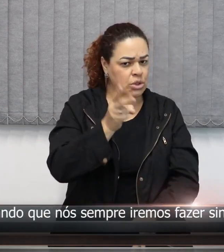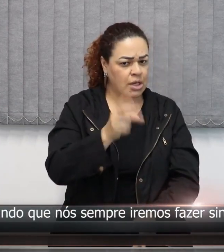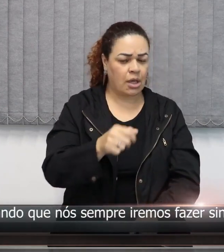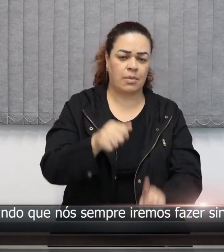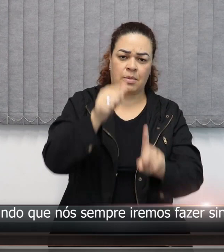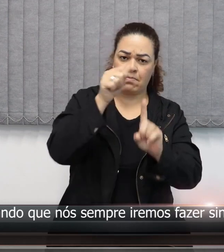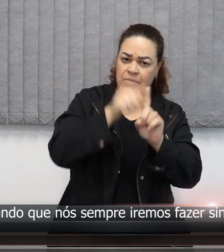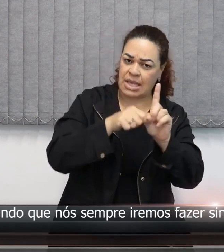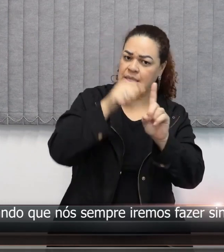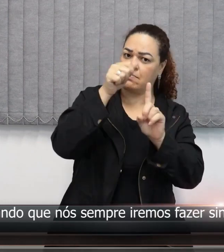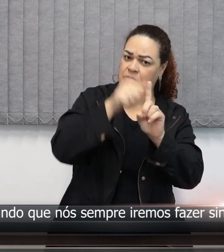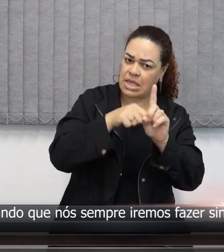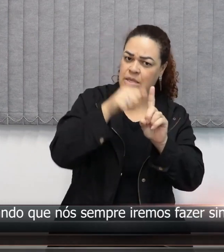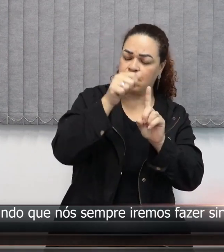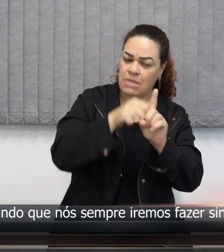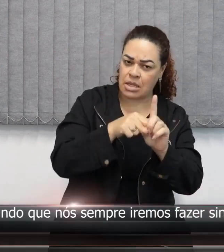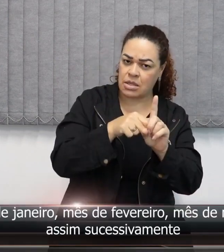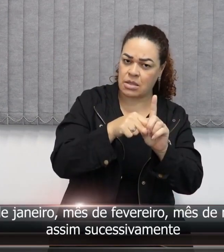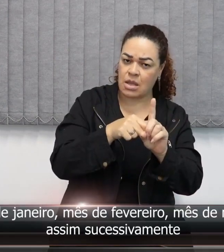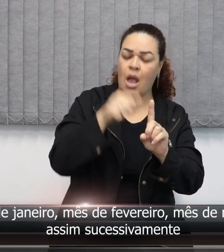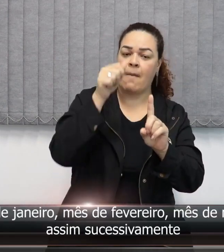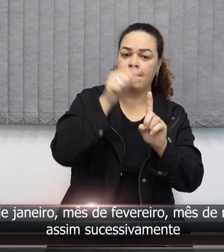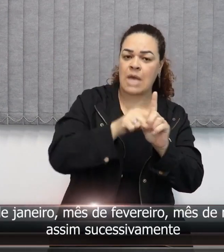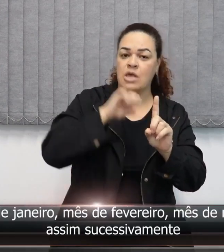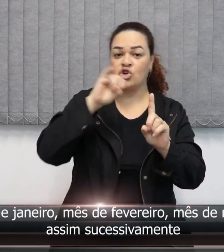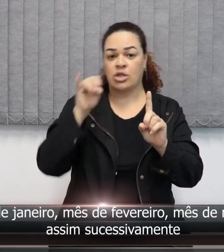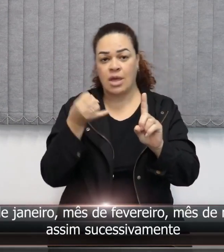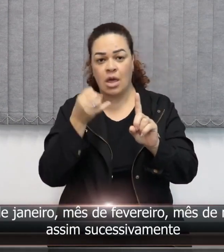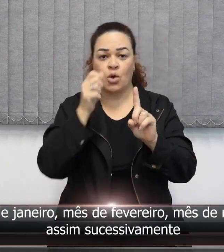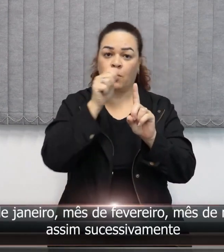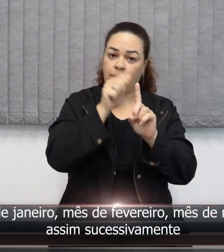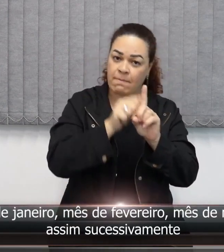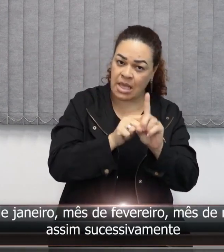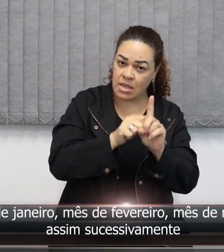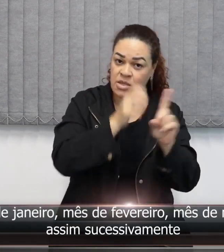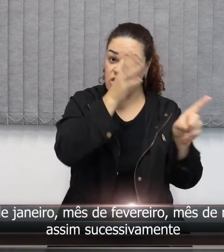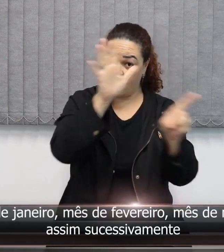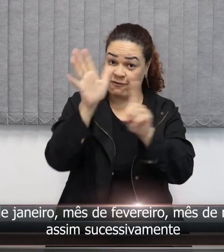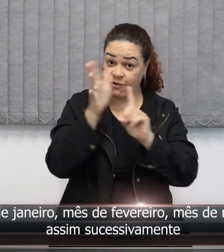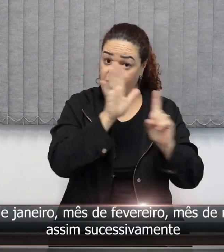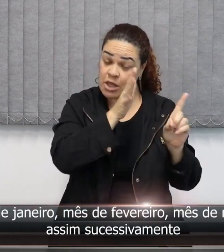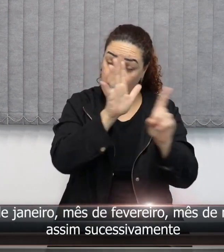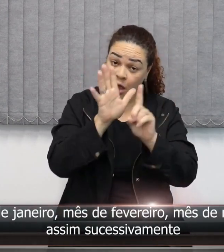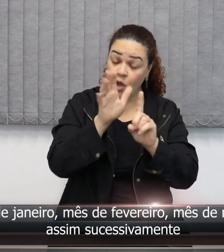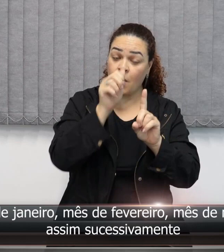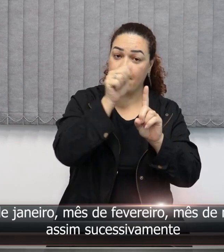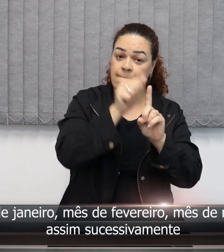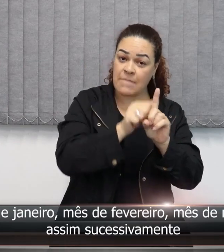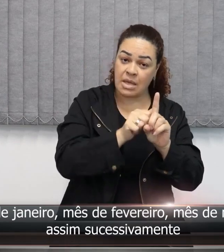de mês. Mês de janeiro, mês de fevereiro e assim